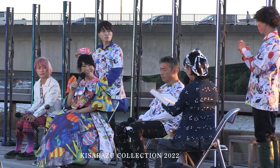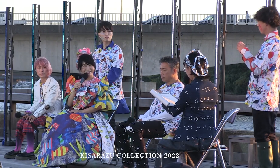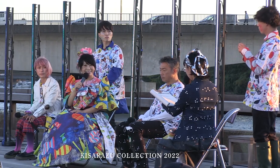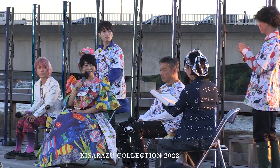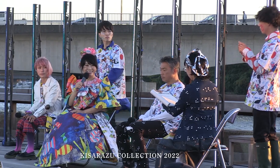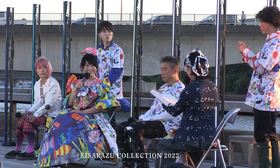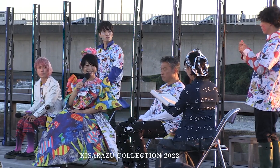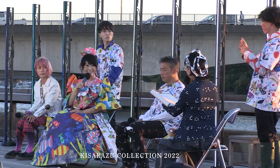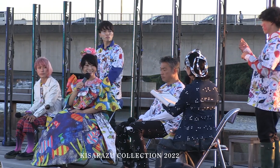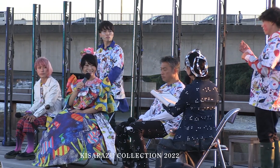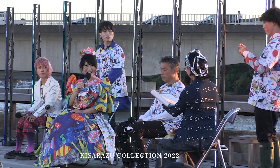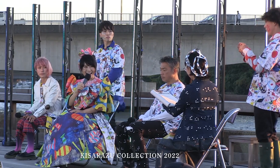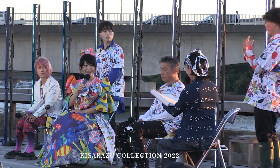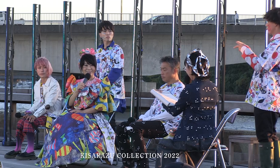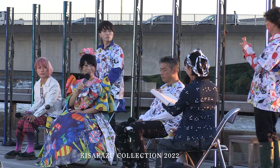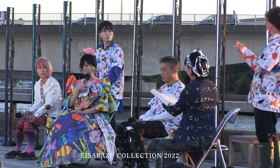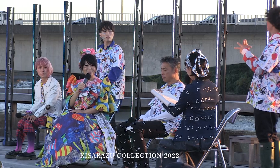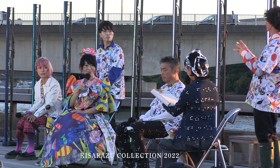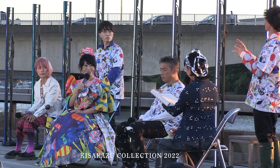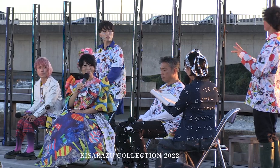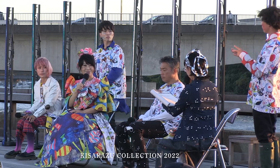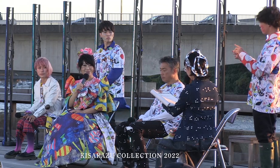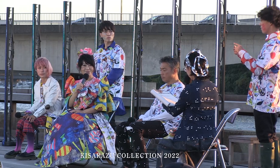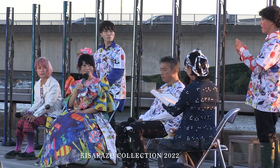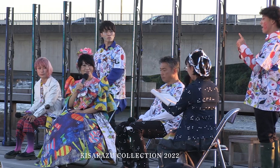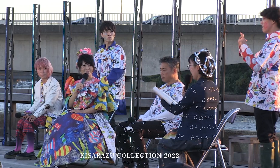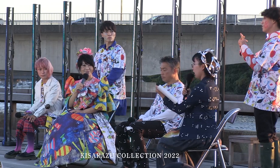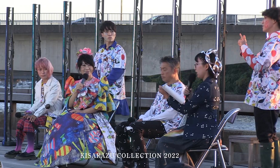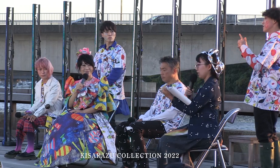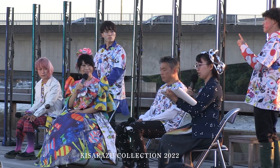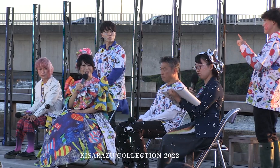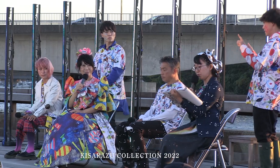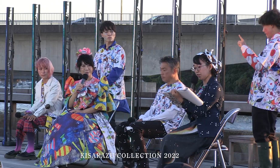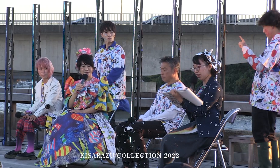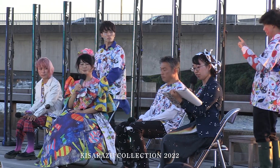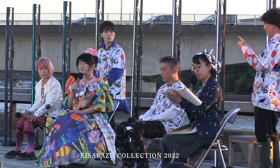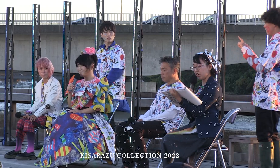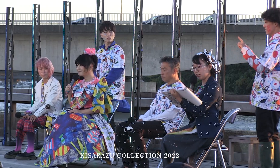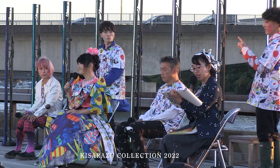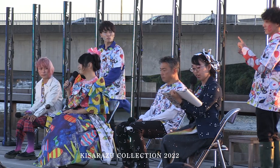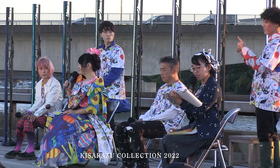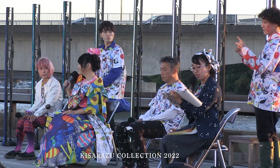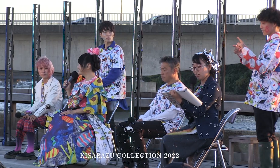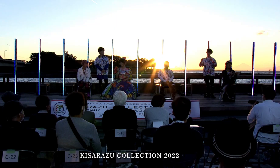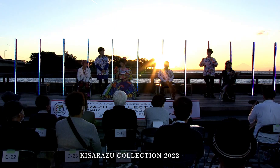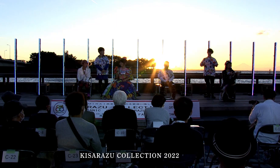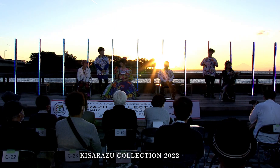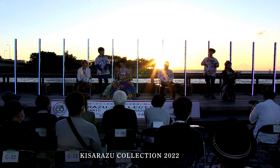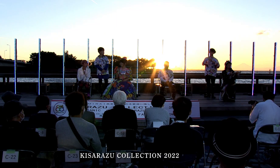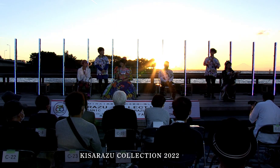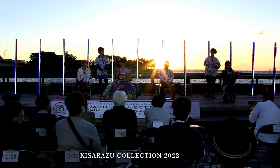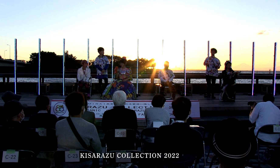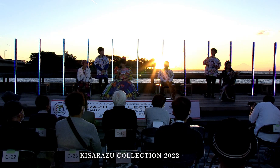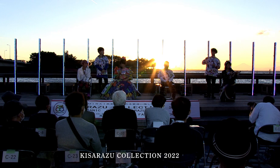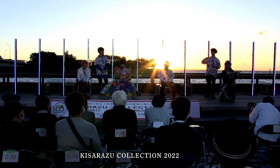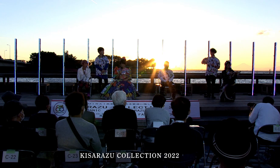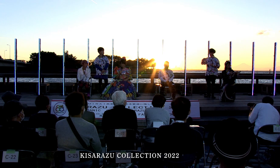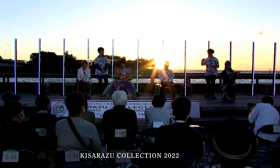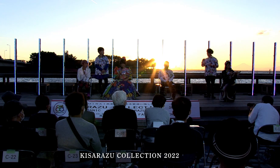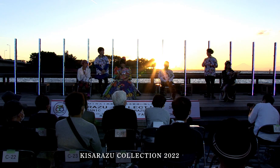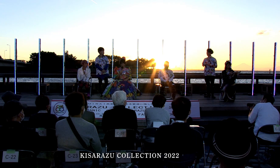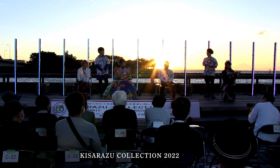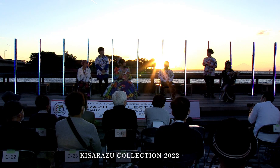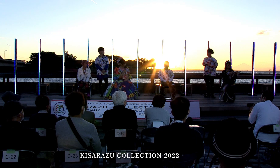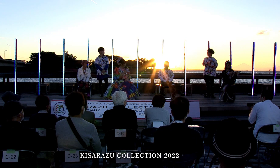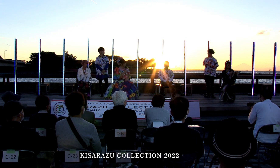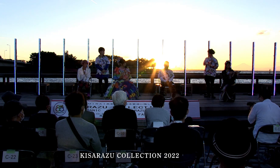LGBTQ のことについてお聞きしたいです、 はい、 で LGBTQ はレズビアン、ゲイ、バイセクシャル、トラン